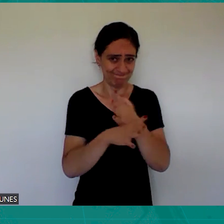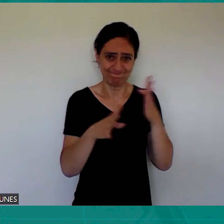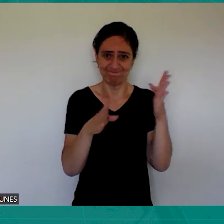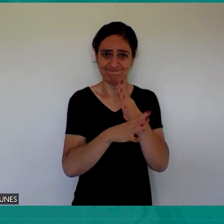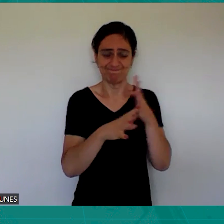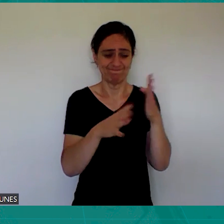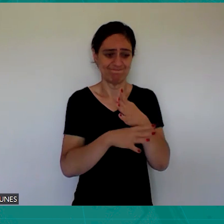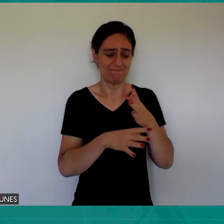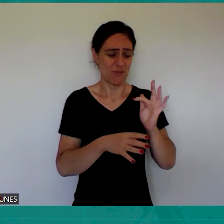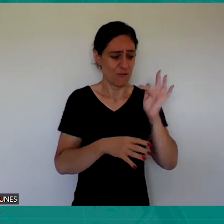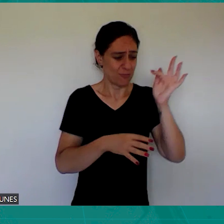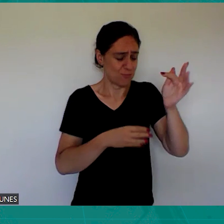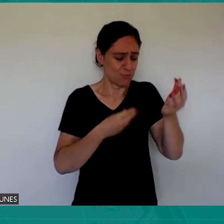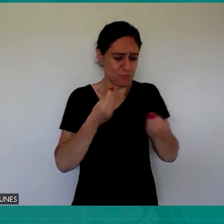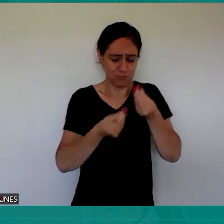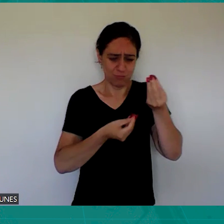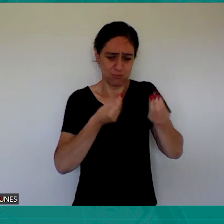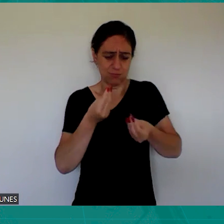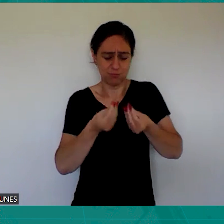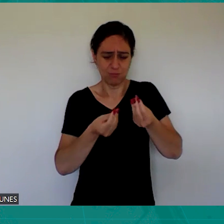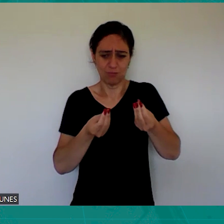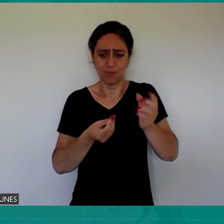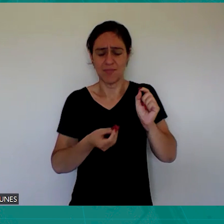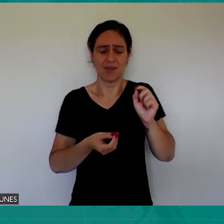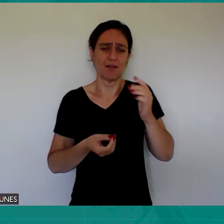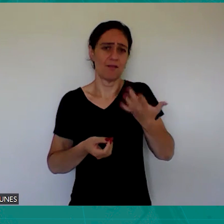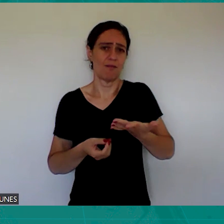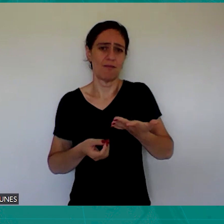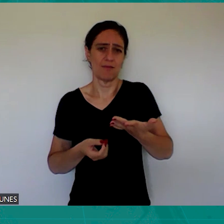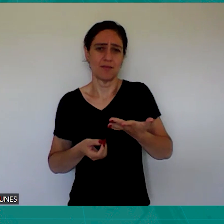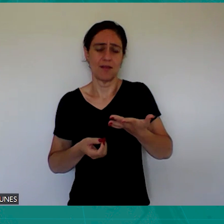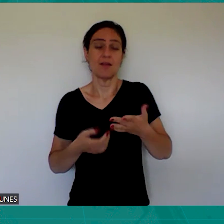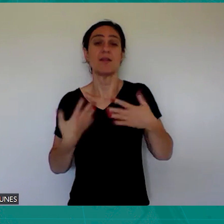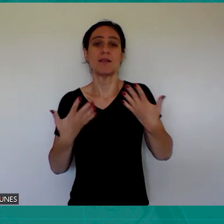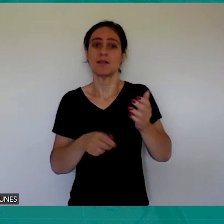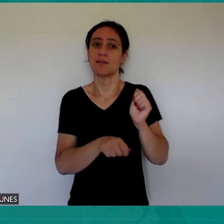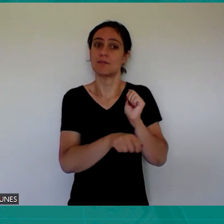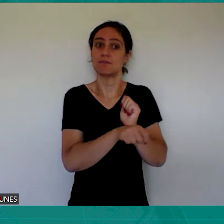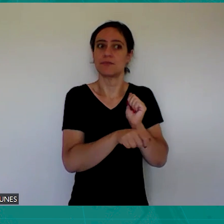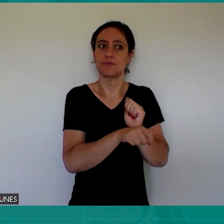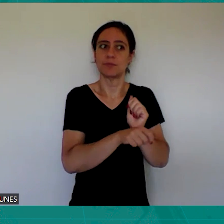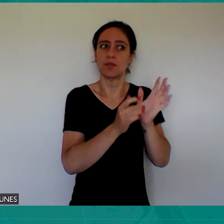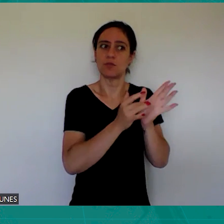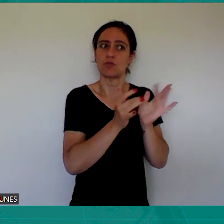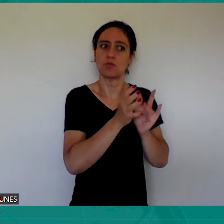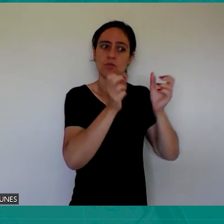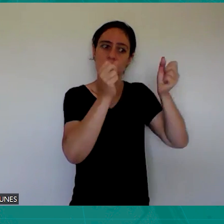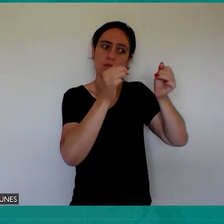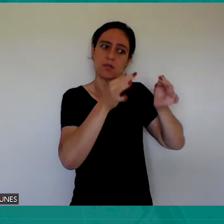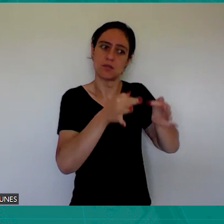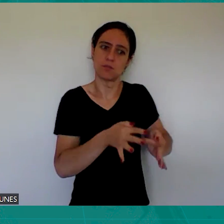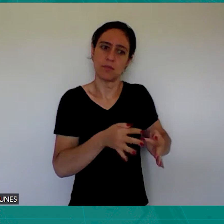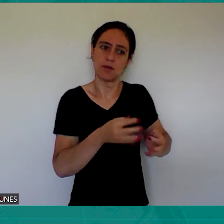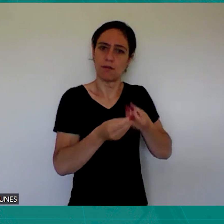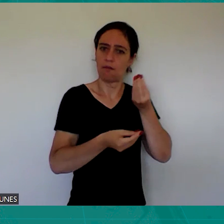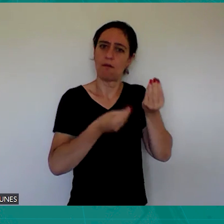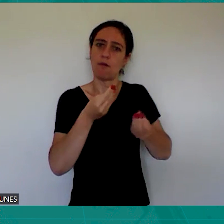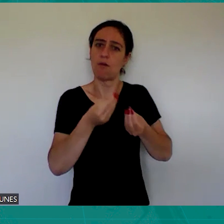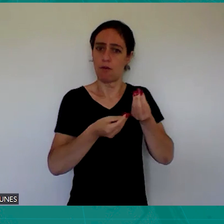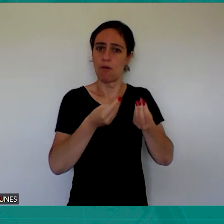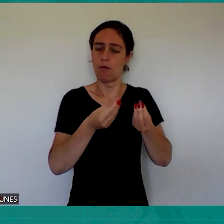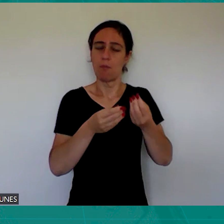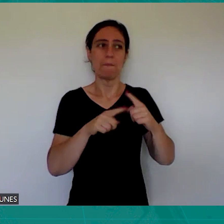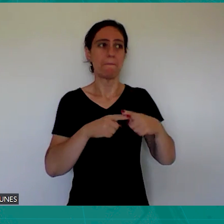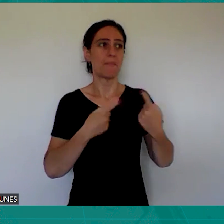deles, para que rumo eles tomariam. Esperavam então que Jesus desse as últimas recomendações, mas Jesus fez